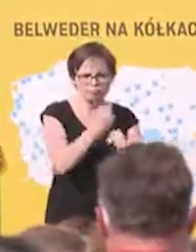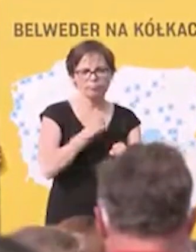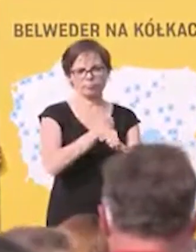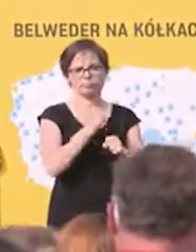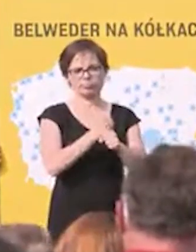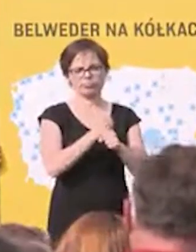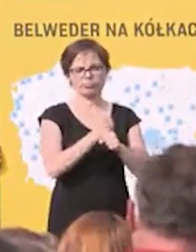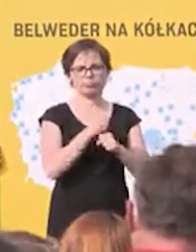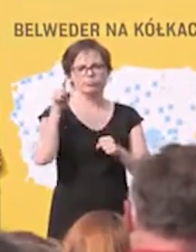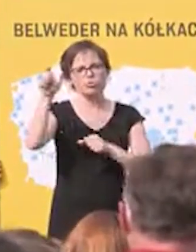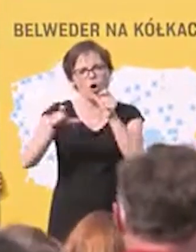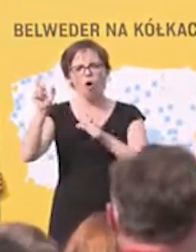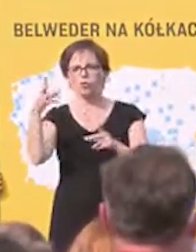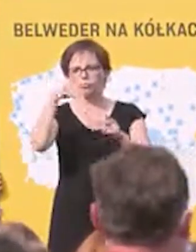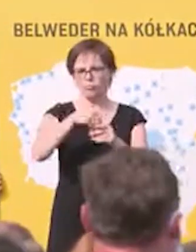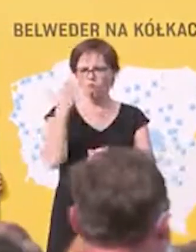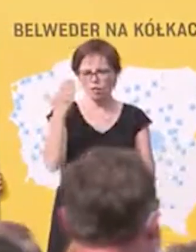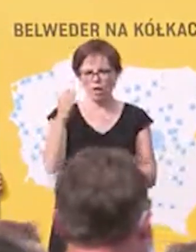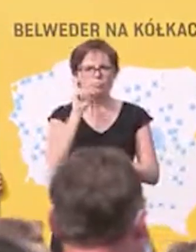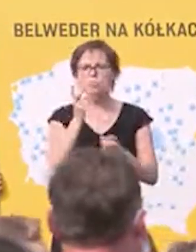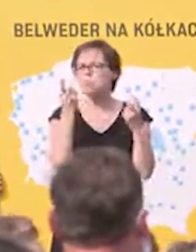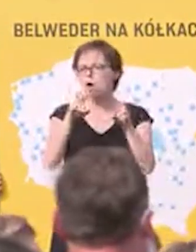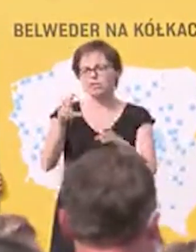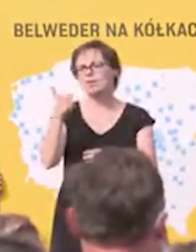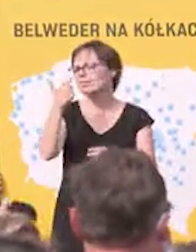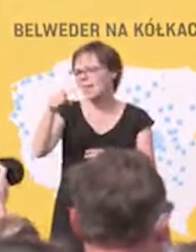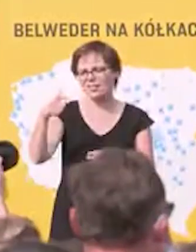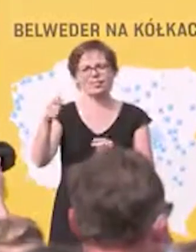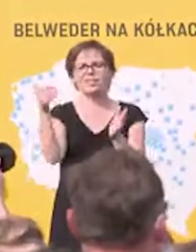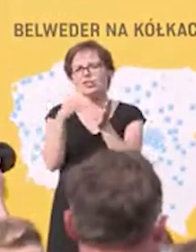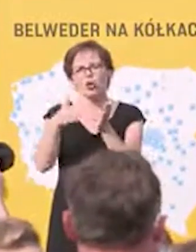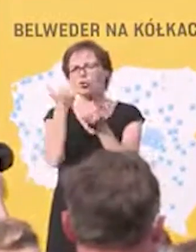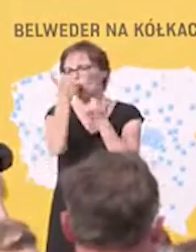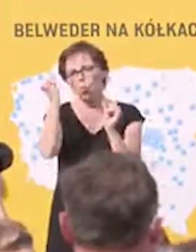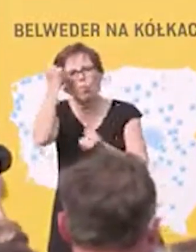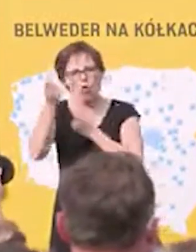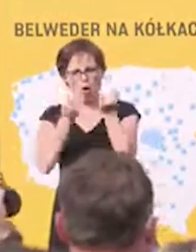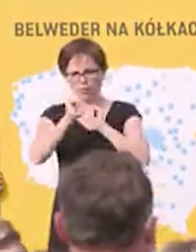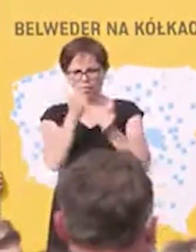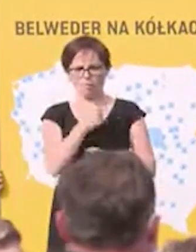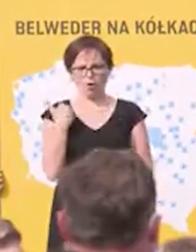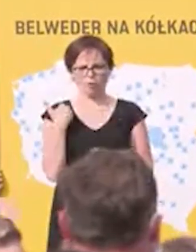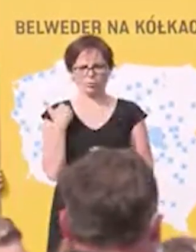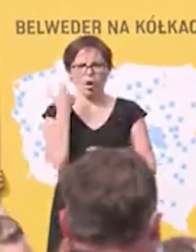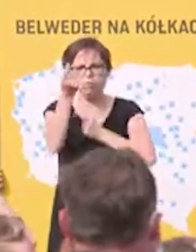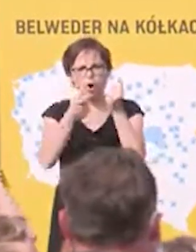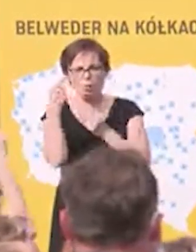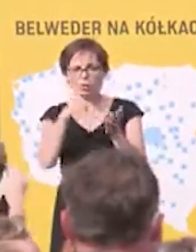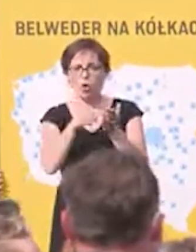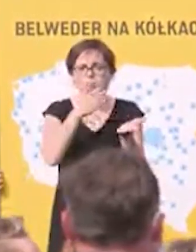wolontariusze, jako nasi aktywiści. Powstały setki, tysiące inicjatyw w całej Polsce i takich, które pomagały w